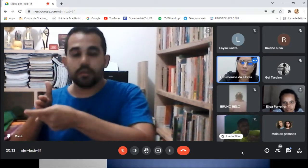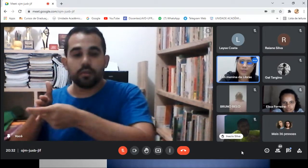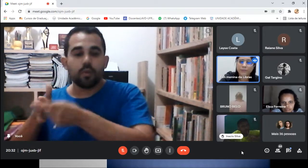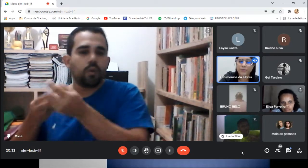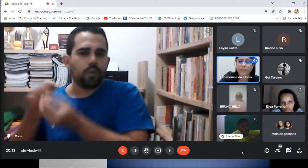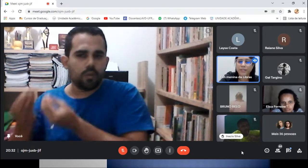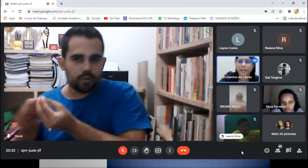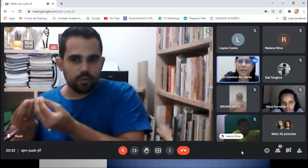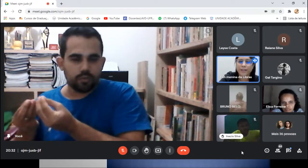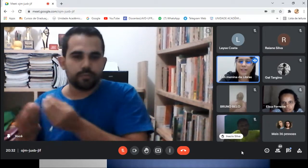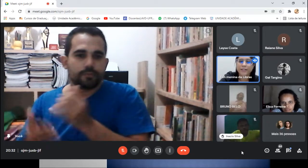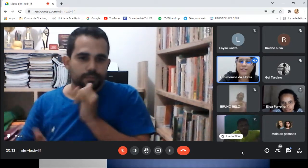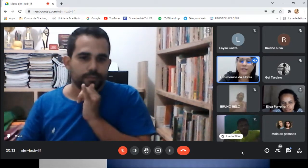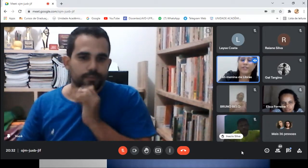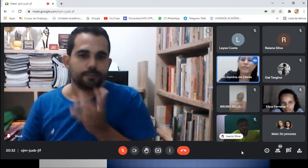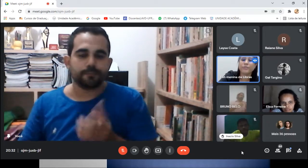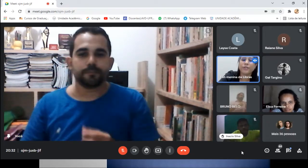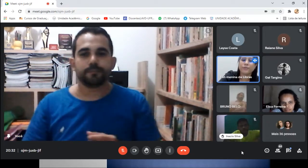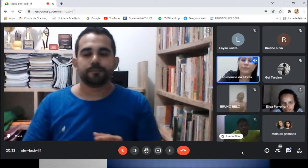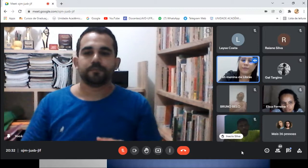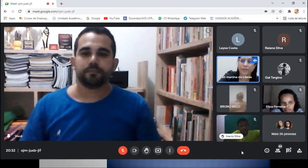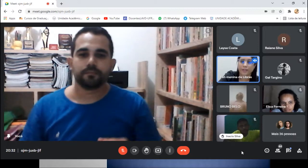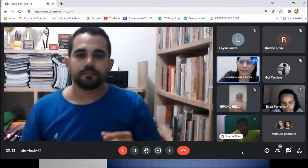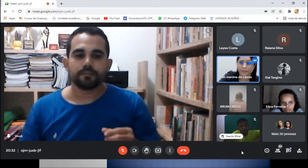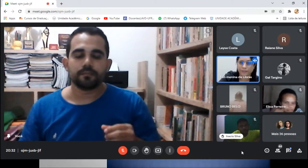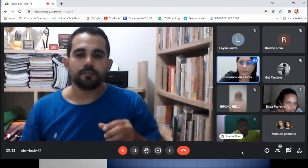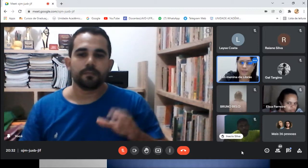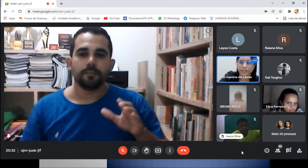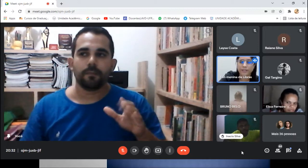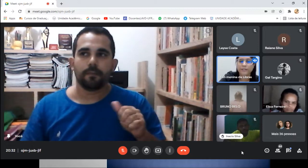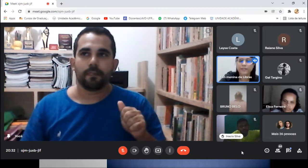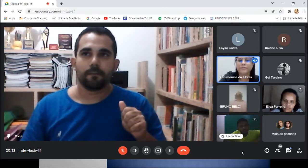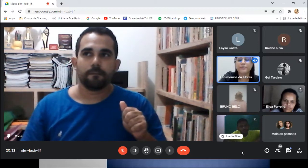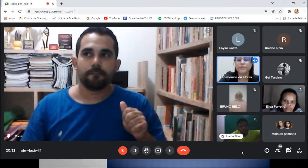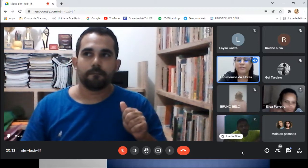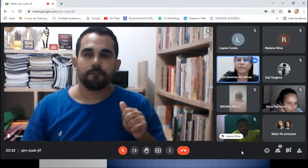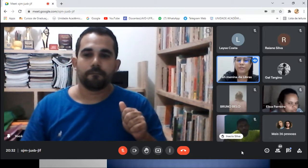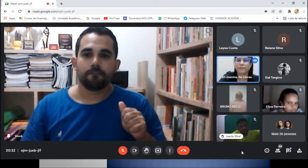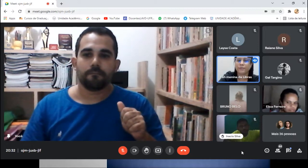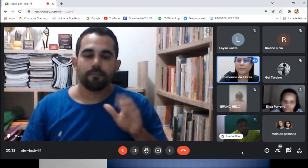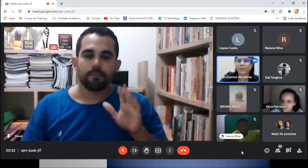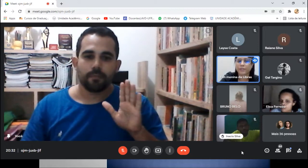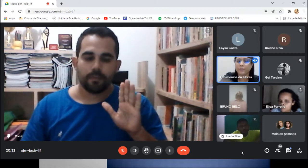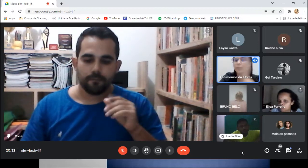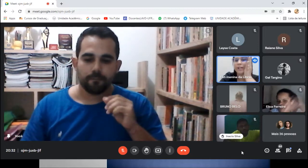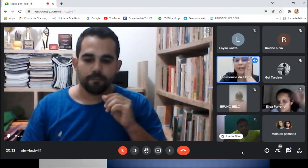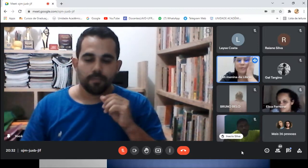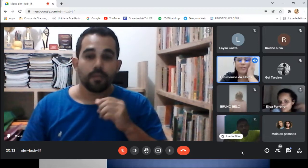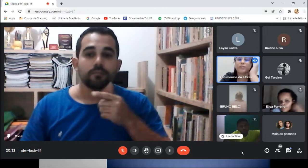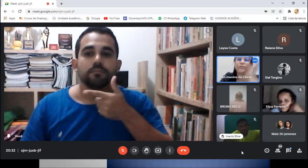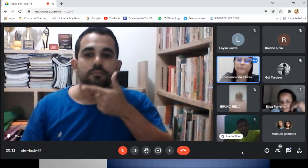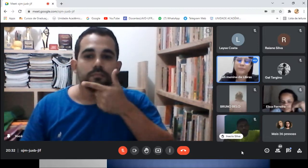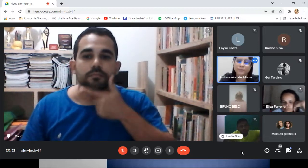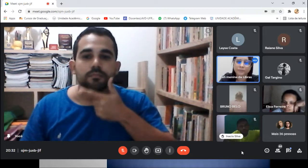Então, o signema, ele estuda os fonemas e esses traços distintivos que podem mudar um signo.